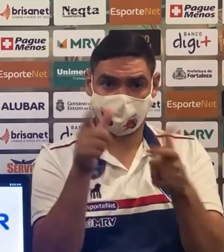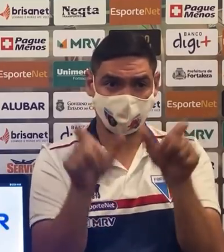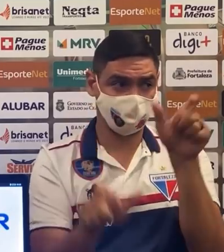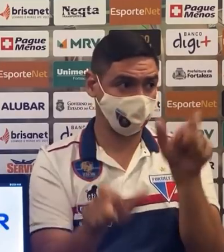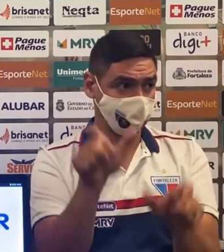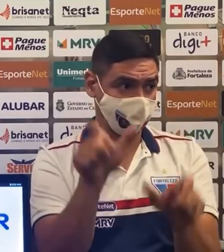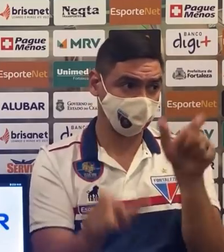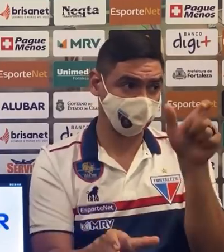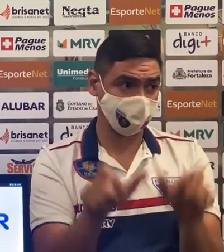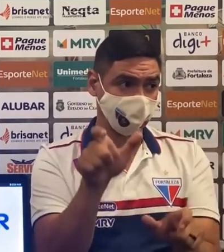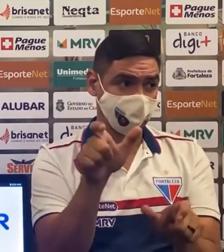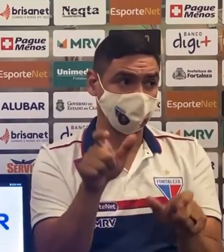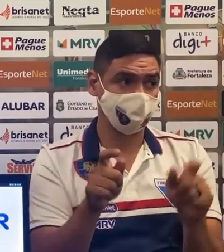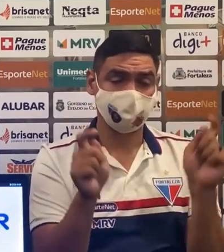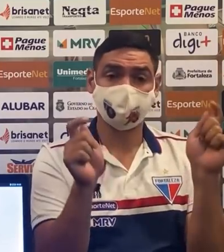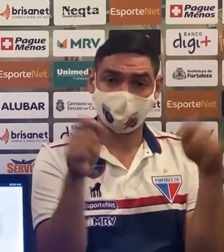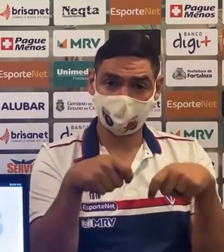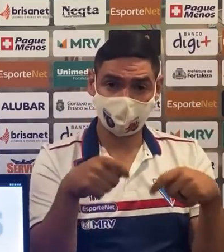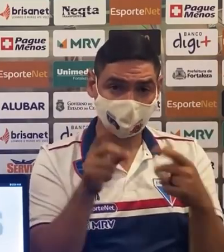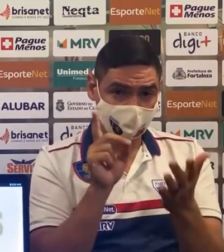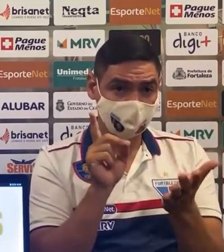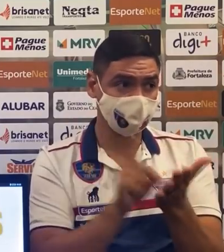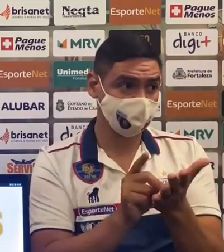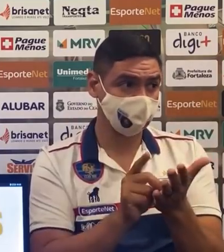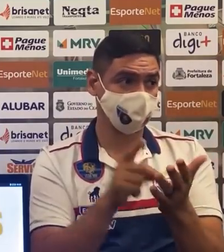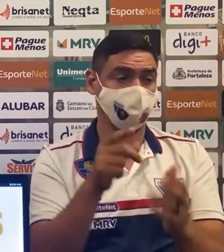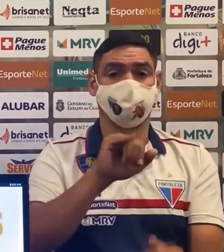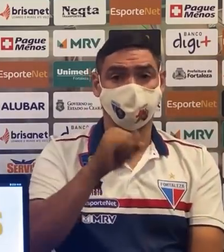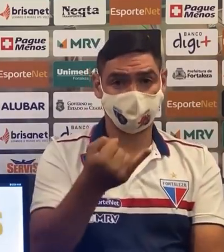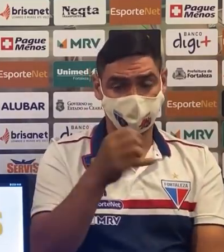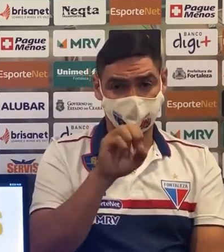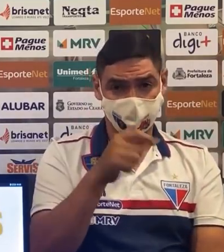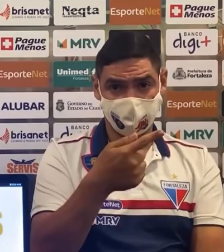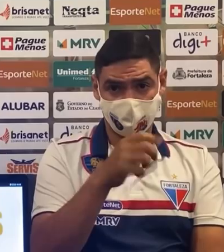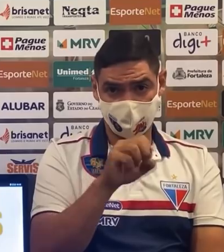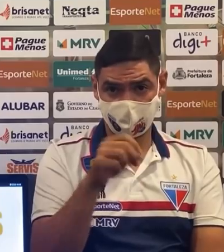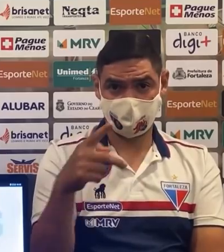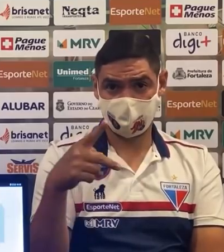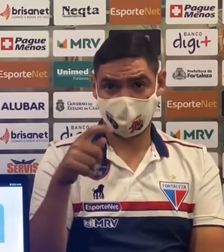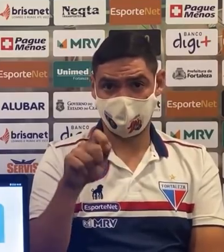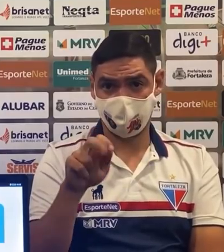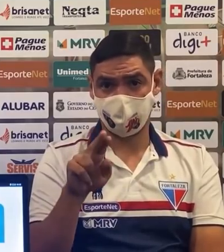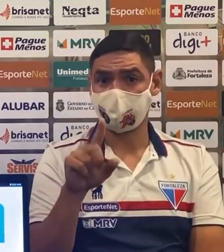podem exercer bem a função, o João Paulo, o próprio Mariano,